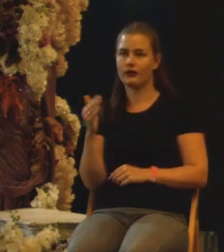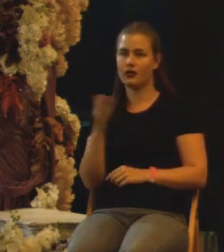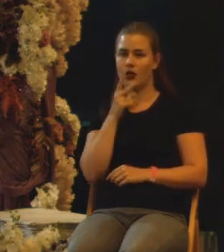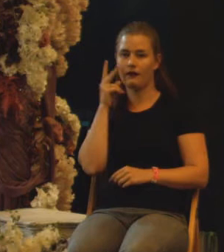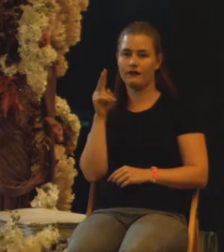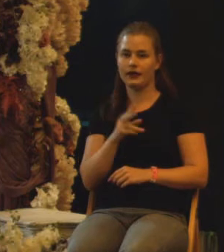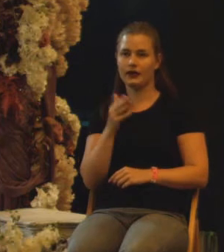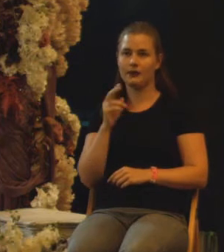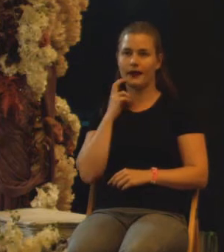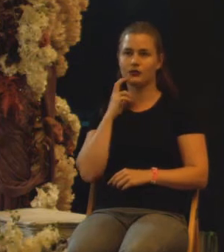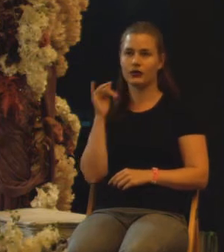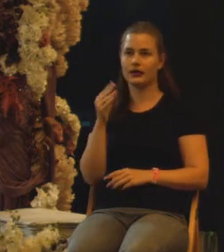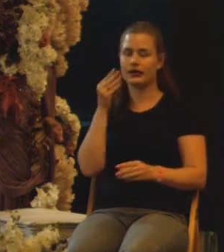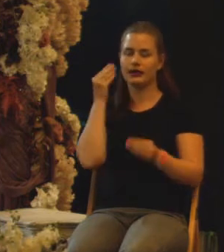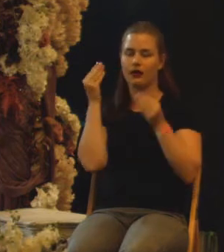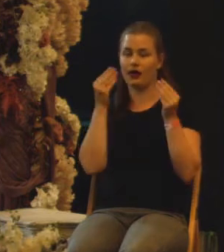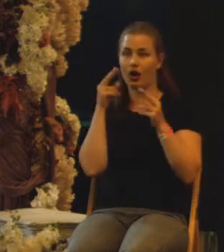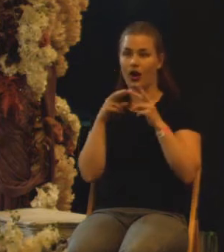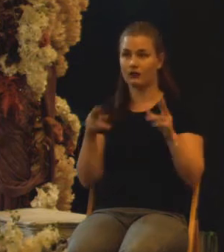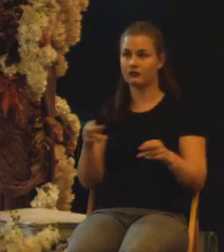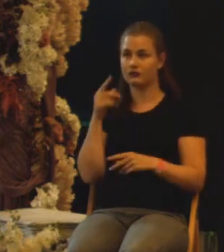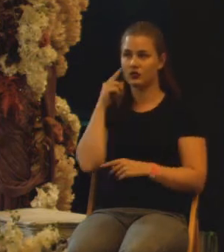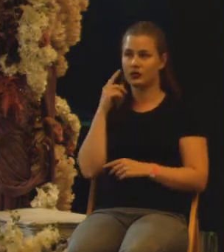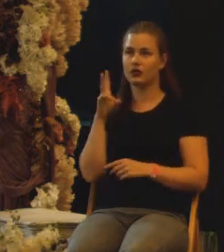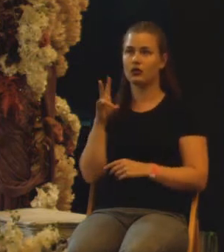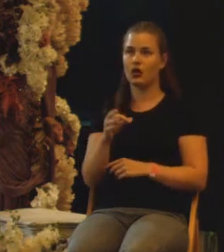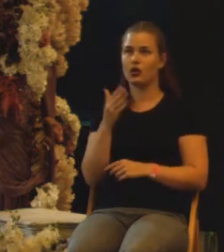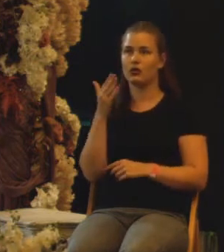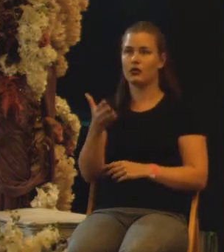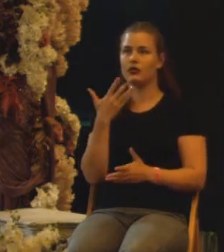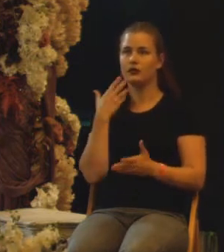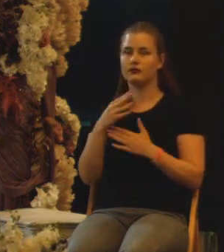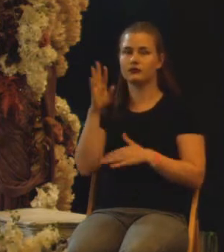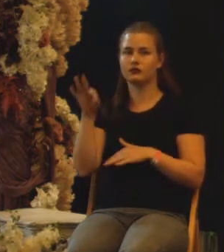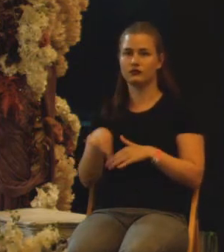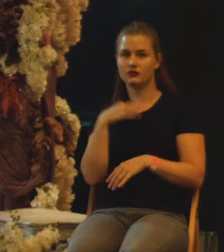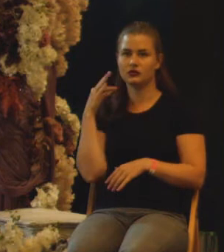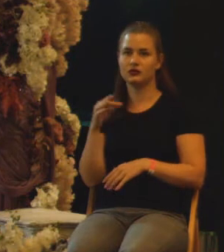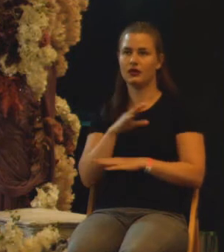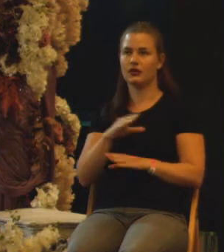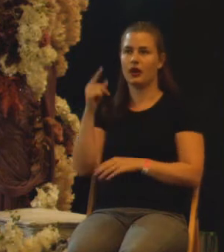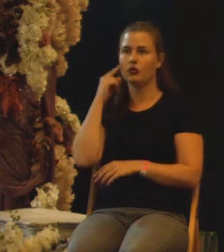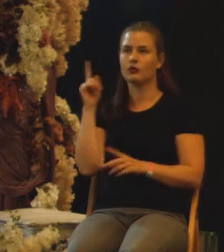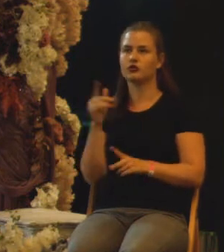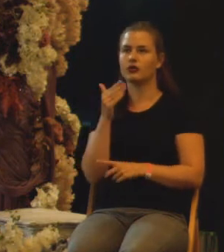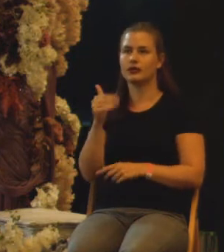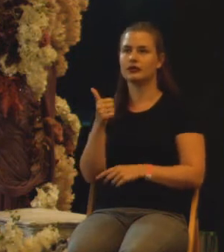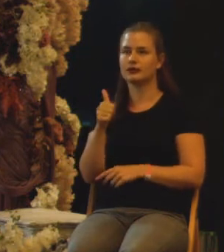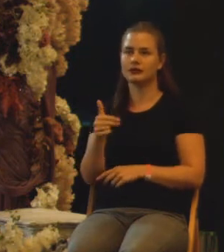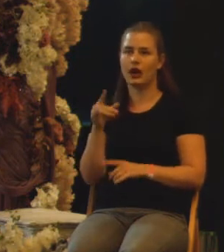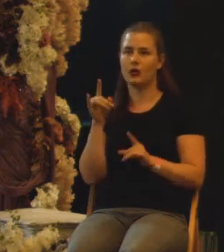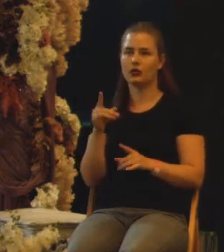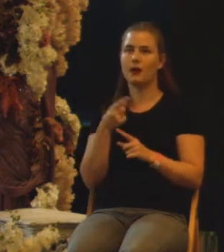видит тебя сексуальной и накрашенной, тоже так думает. Но твой собственный мужчина не думает, что ты самая